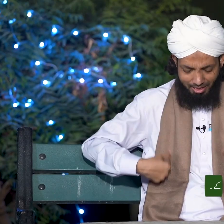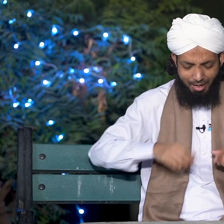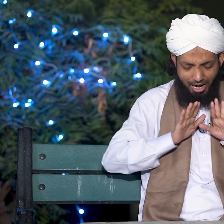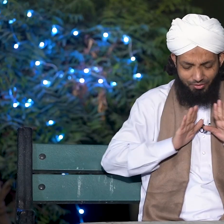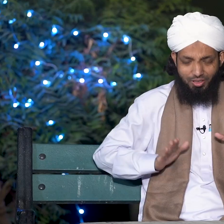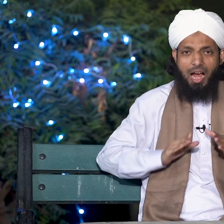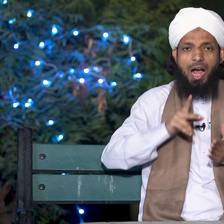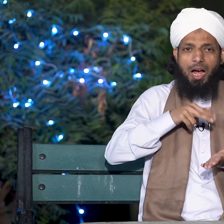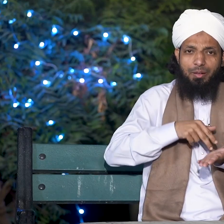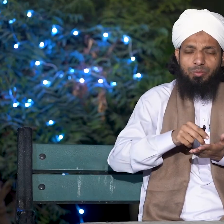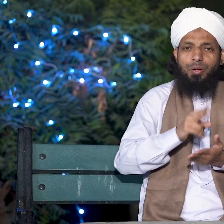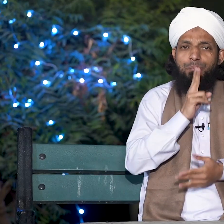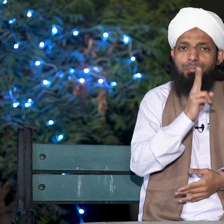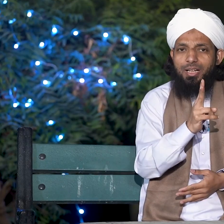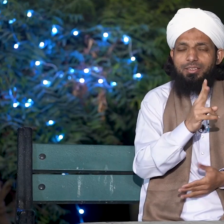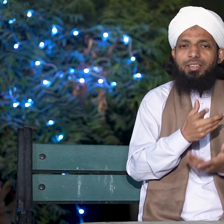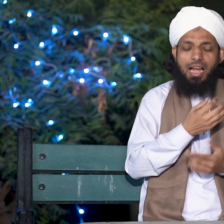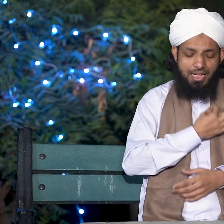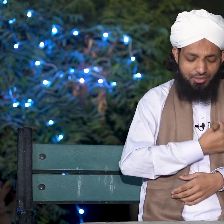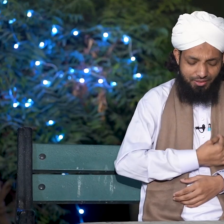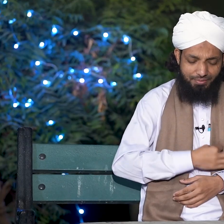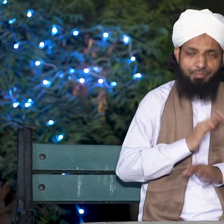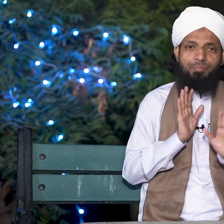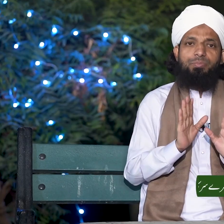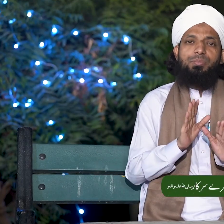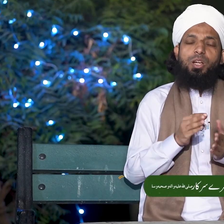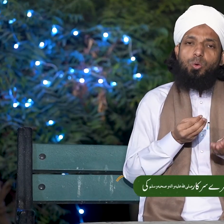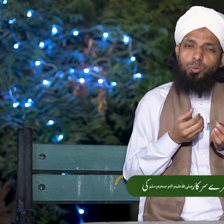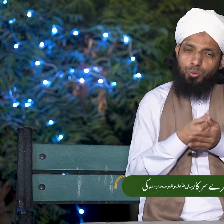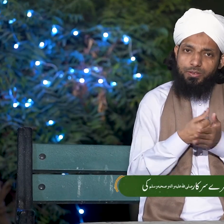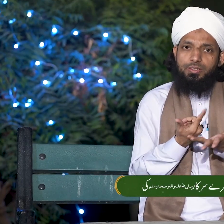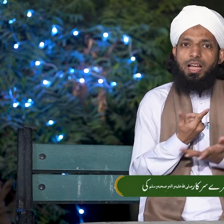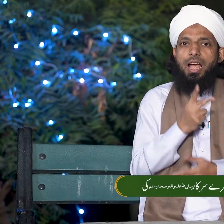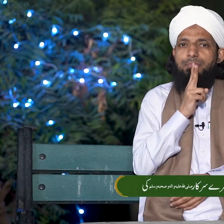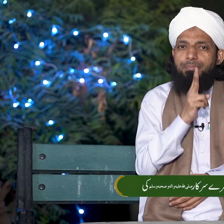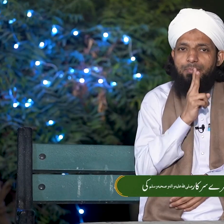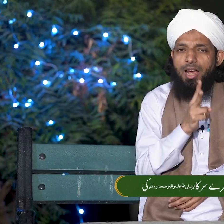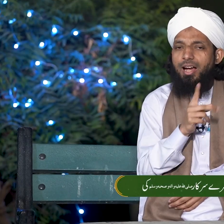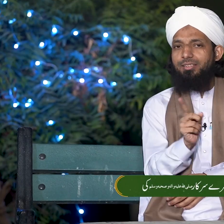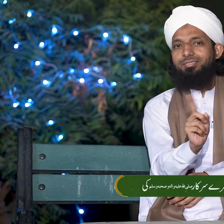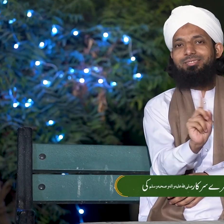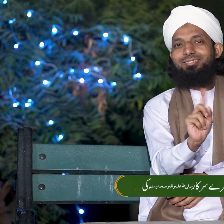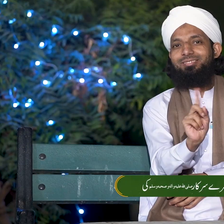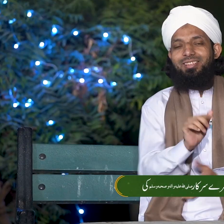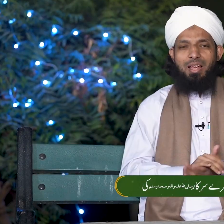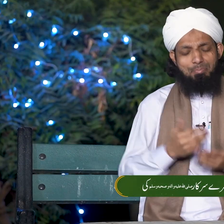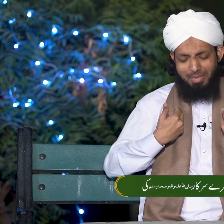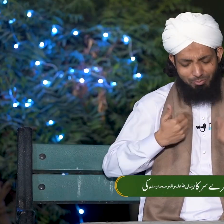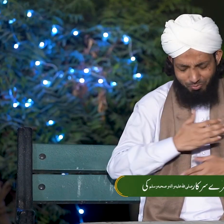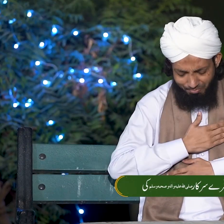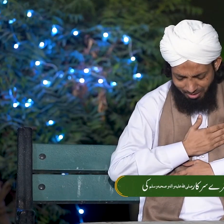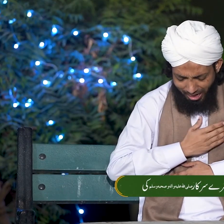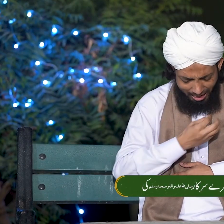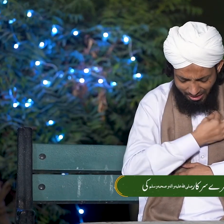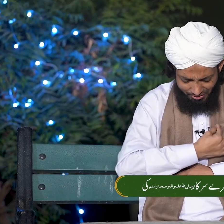اپنے انداز، اپنی گفتار میں بھی عاجزی کو پیدا کریں۔ دیکھیے عاجزی صرف زبان کی حد تک نہیں ہونی چاہیے، میں تو عاجز بندہ